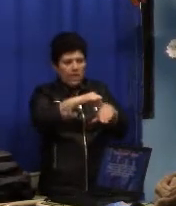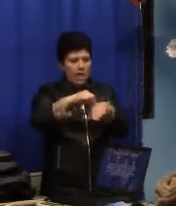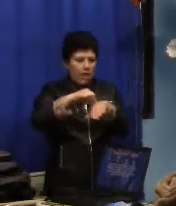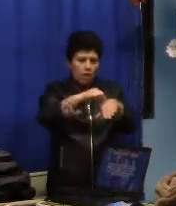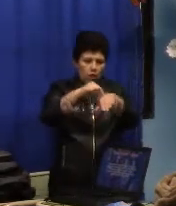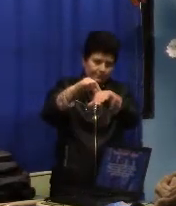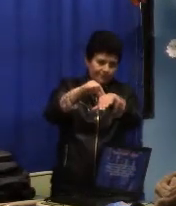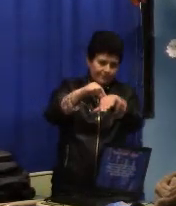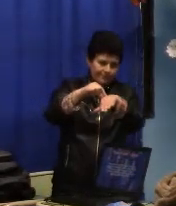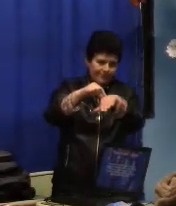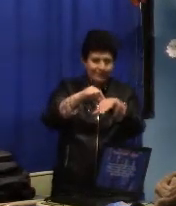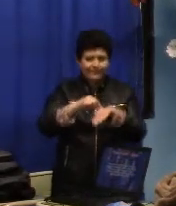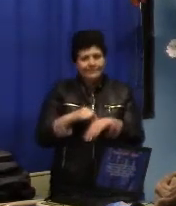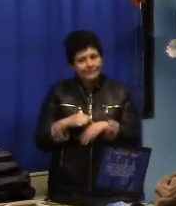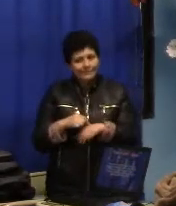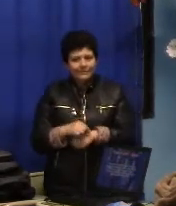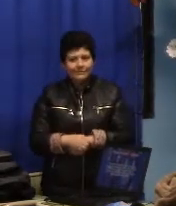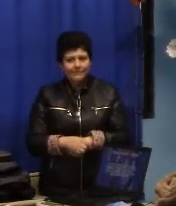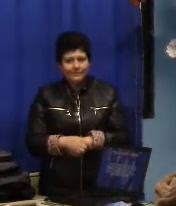todo.